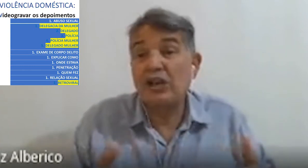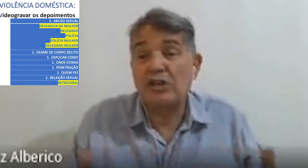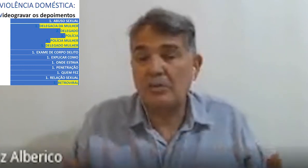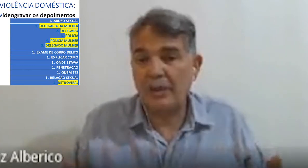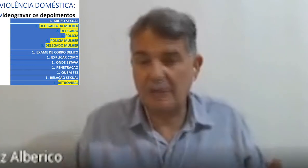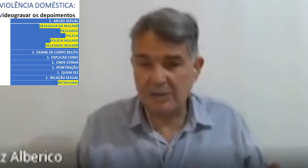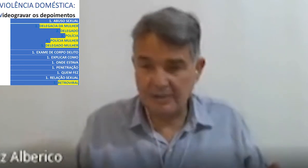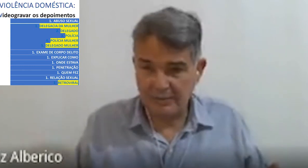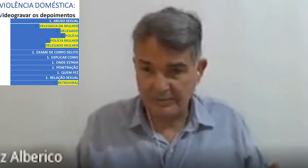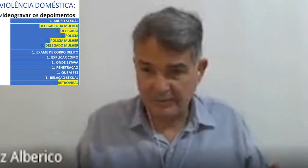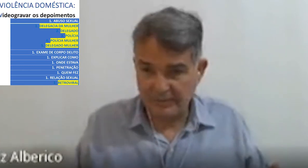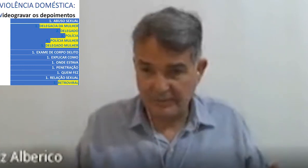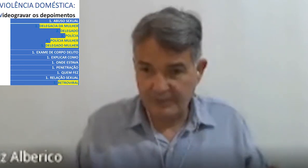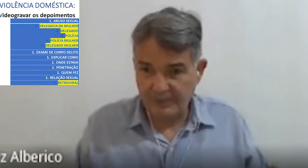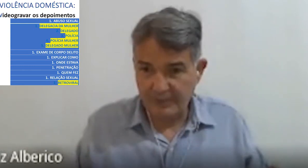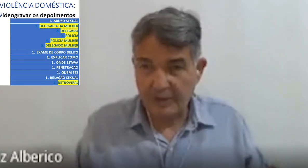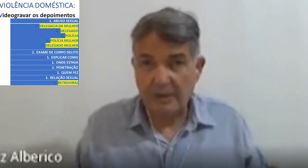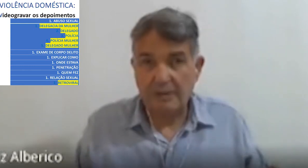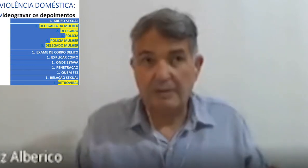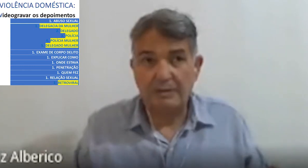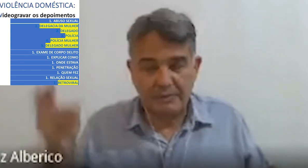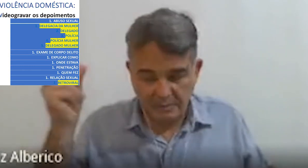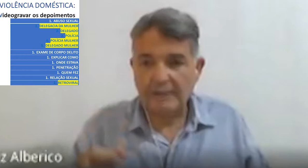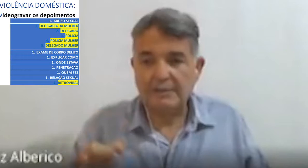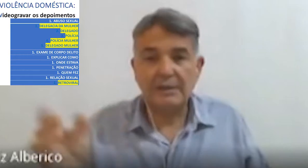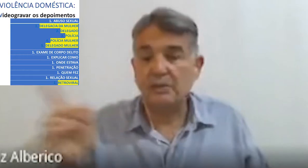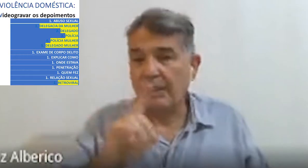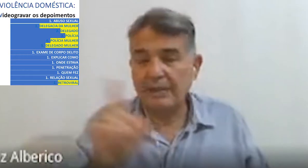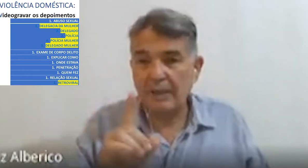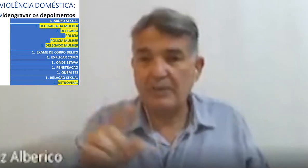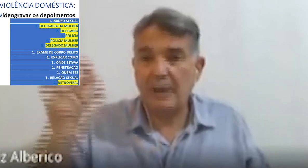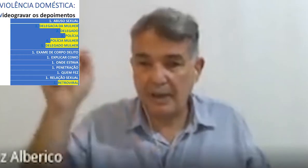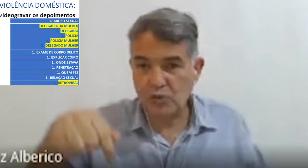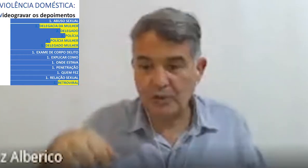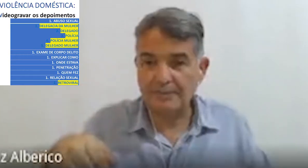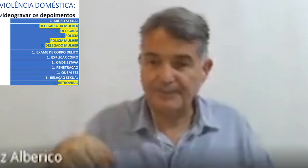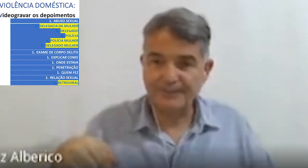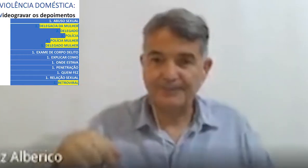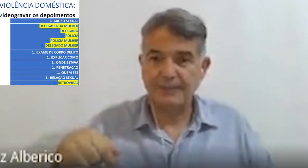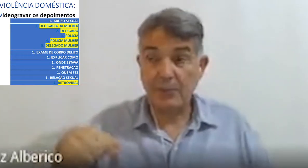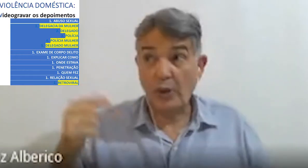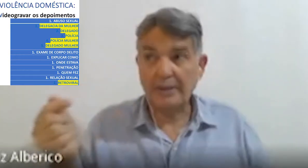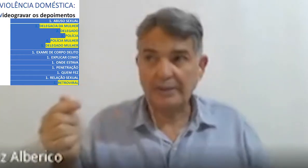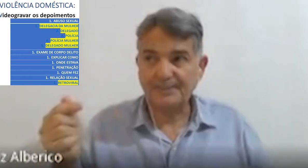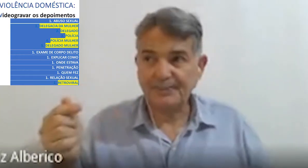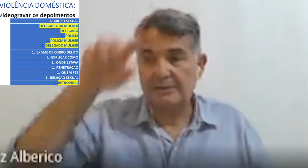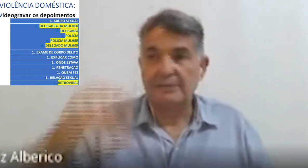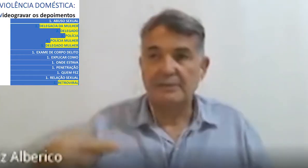não permite? Né? E não era intérprete, era surda. Pior ainda, daqui